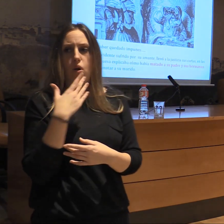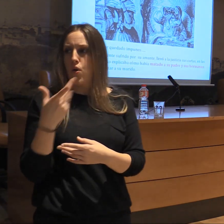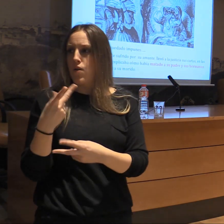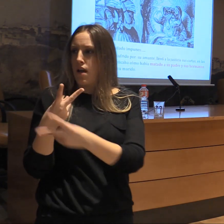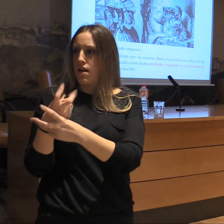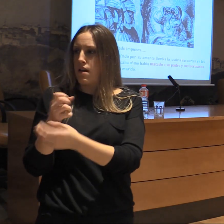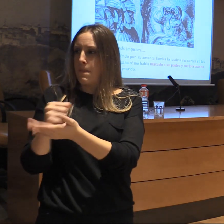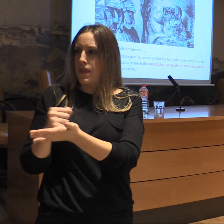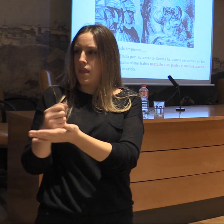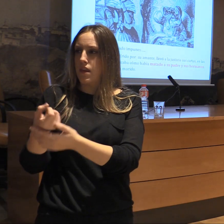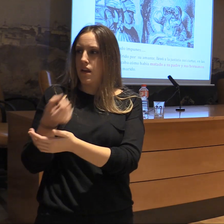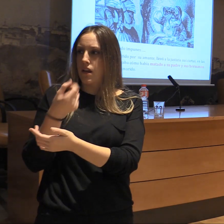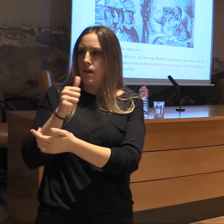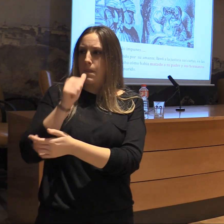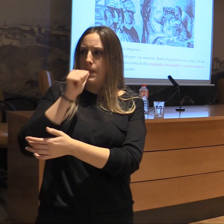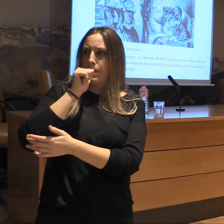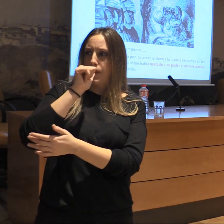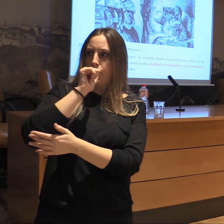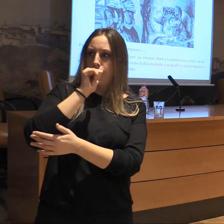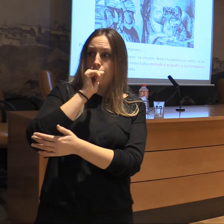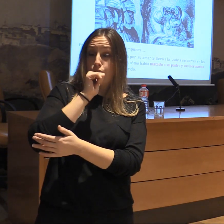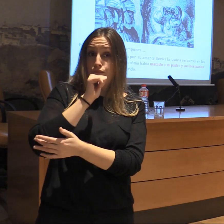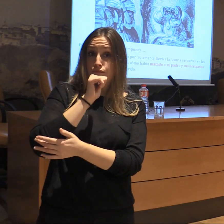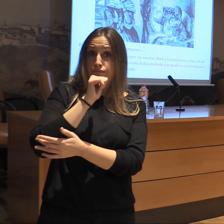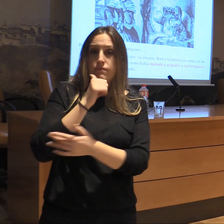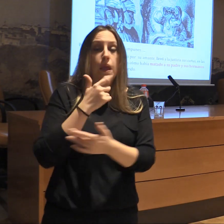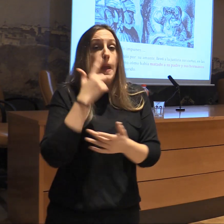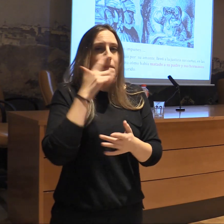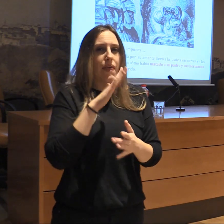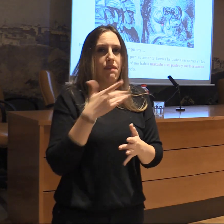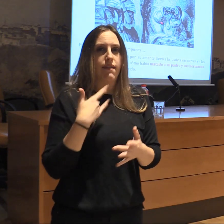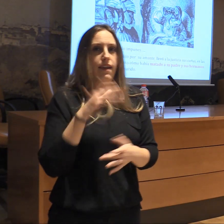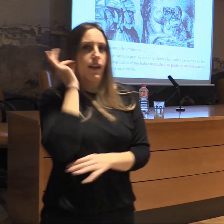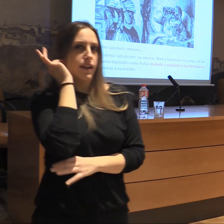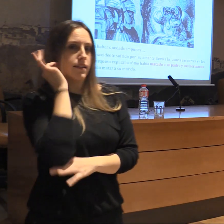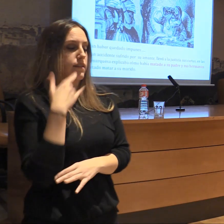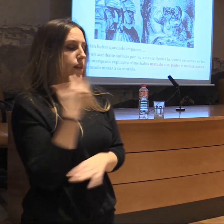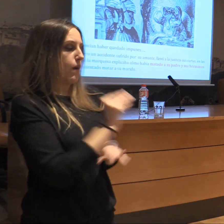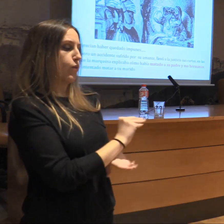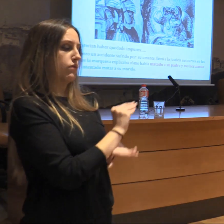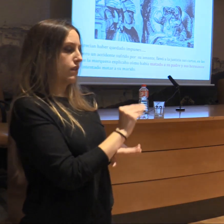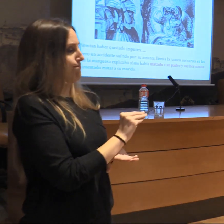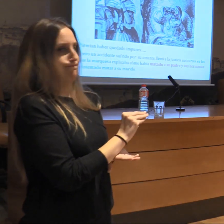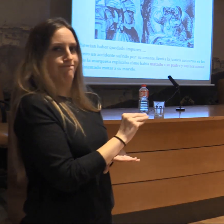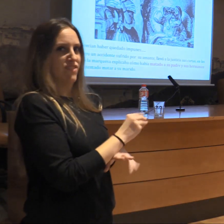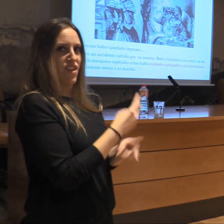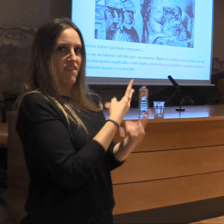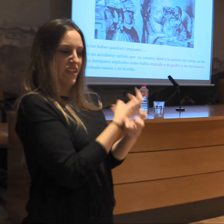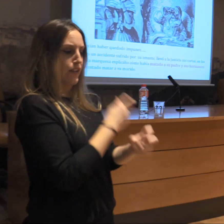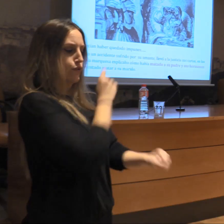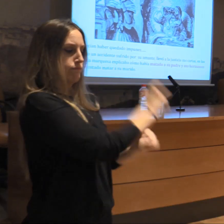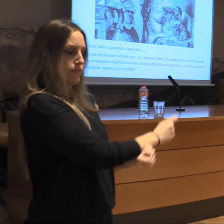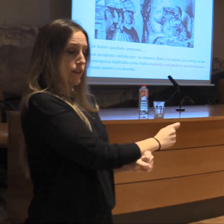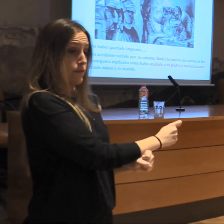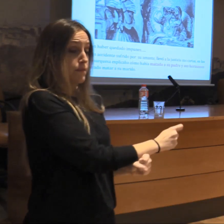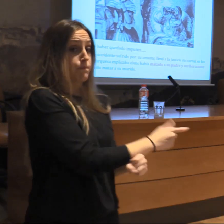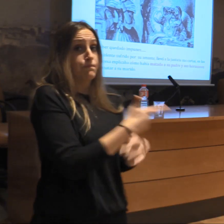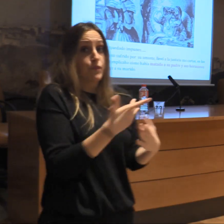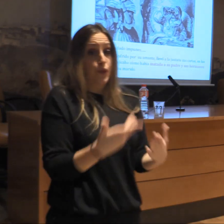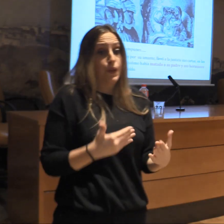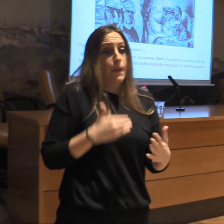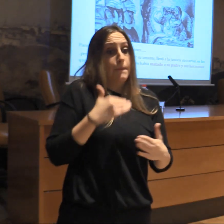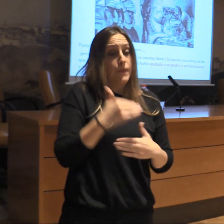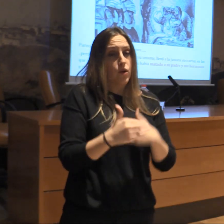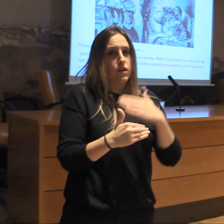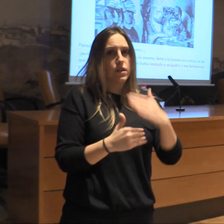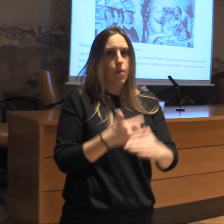que ella iba dándole, aparentemente estaba cuidándolo, en realidad estaba envenenándolo, pero de una forma progresiva